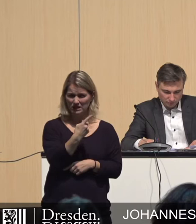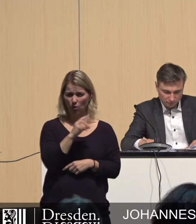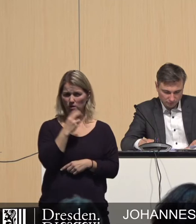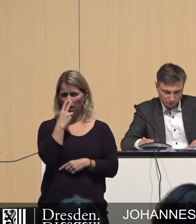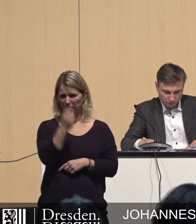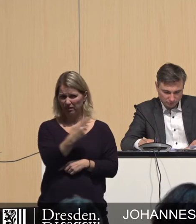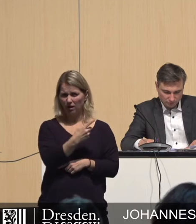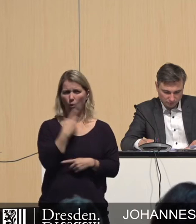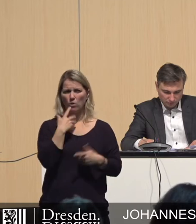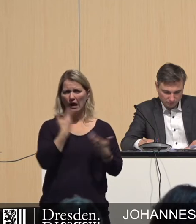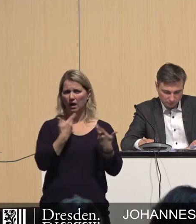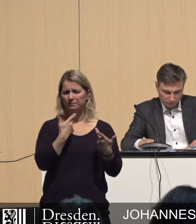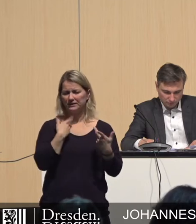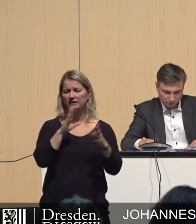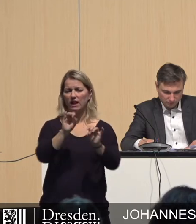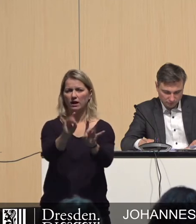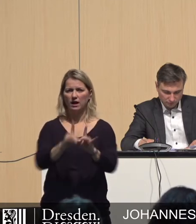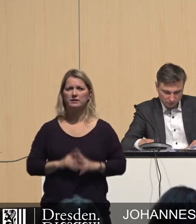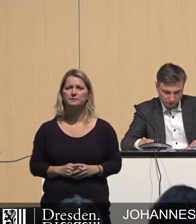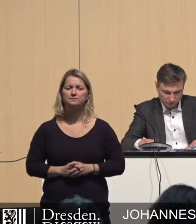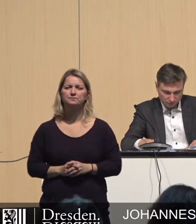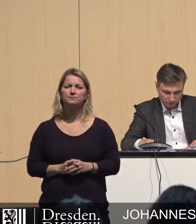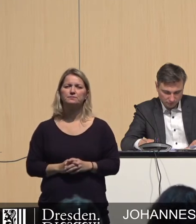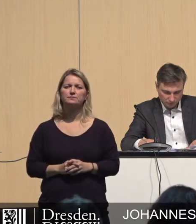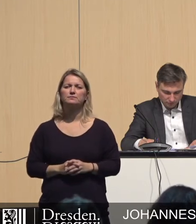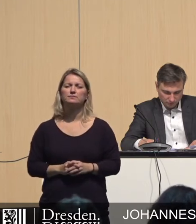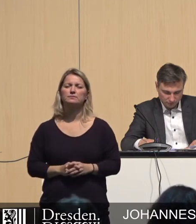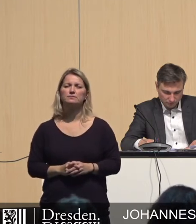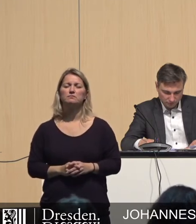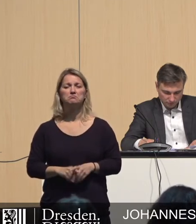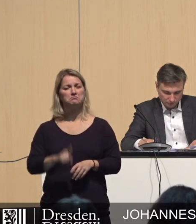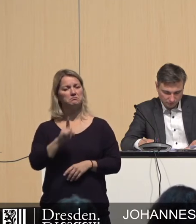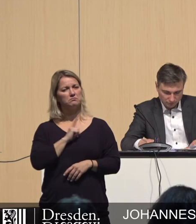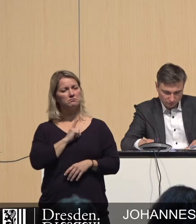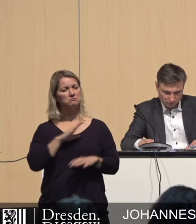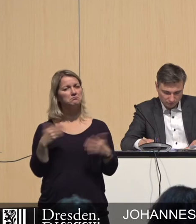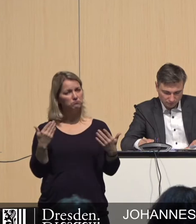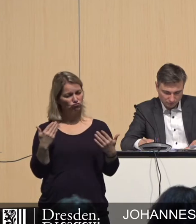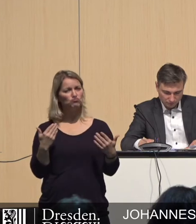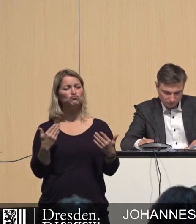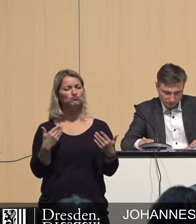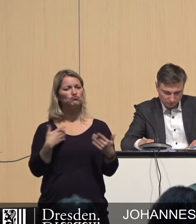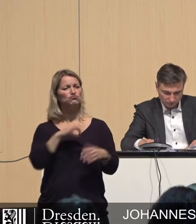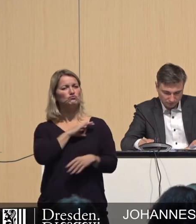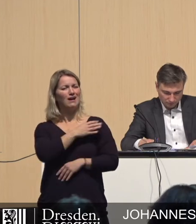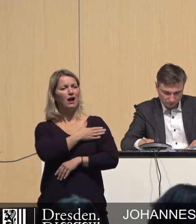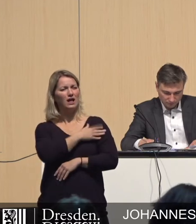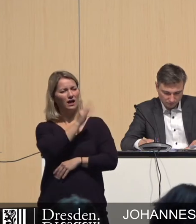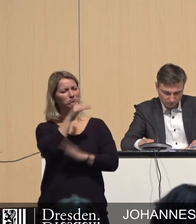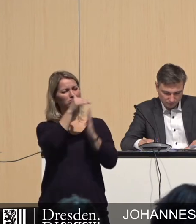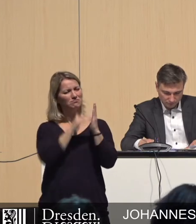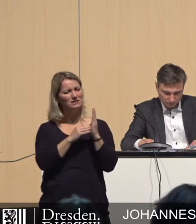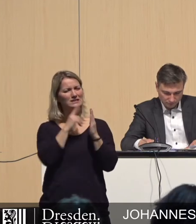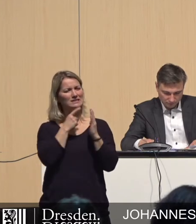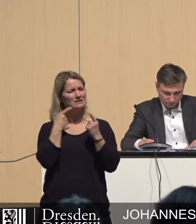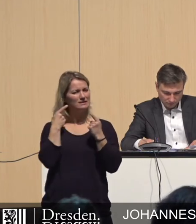ist oder sonst was. Ich versuche es zu erklären. Im Grundsatz verstehen wir und begrüßen auch, was die Linke in dem Punkt 8 will.